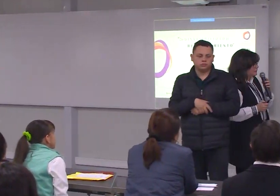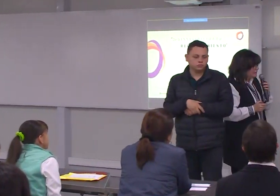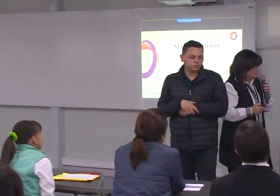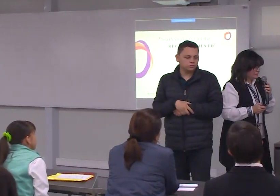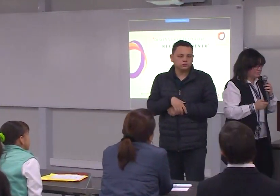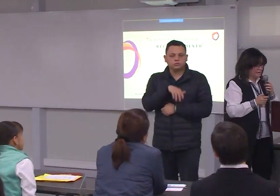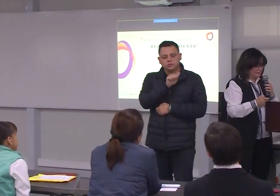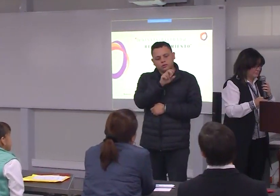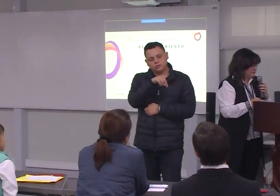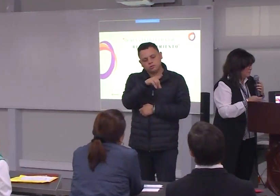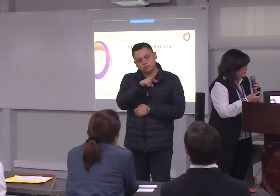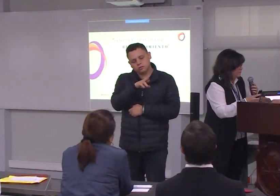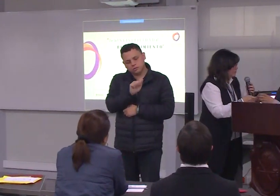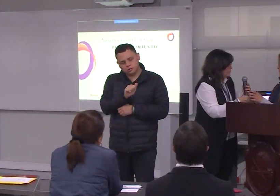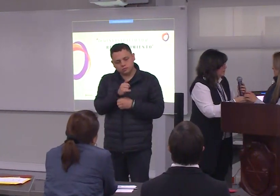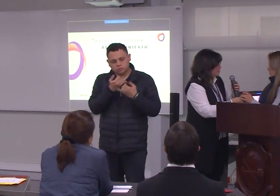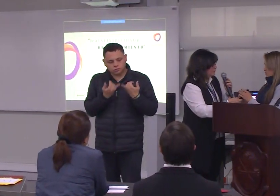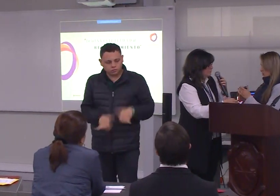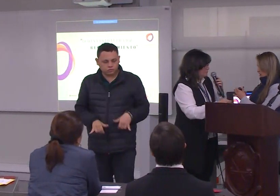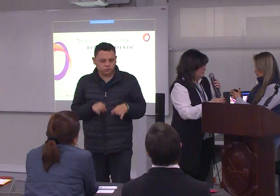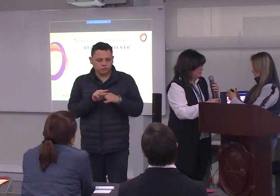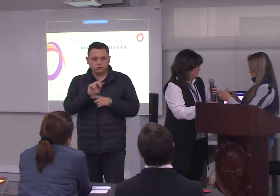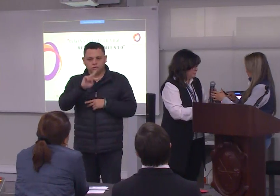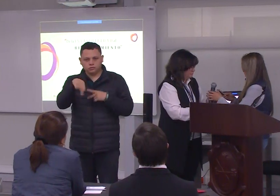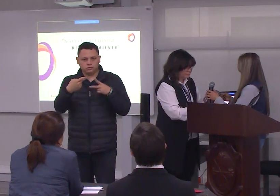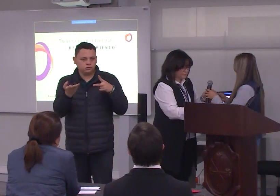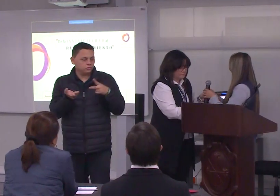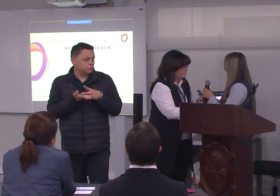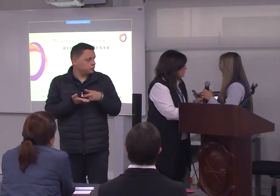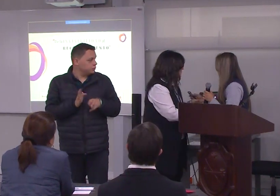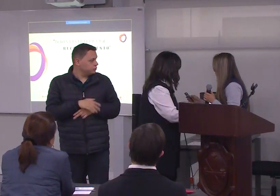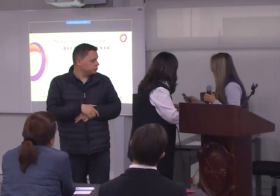Andrea y ya terminamos la segunda parte